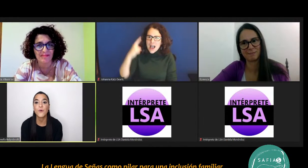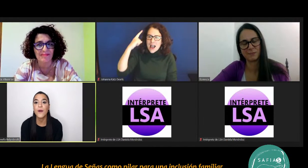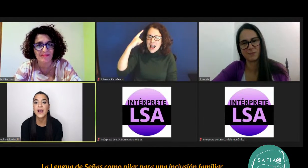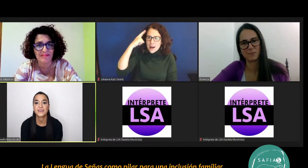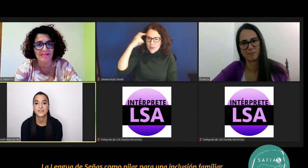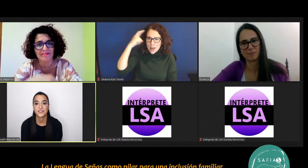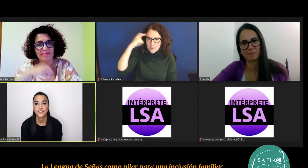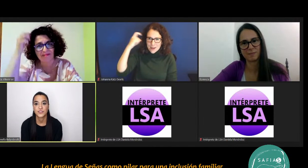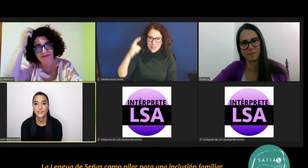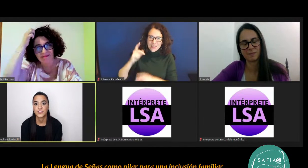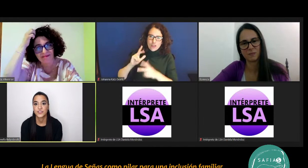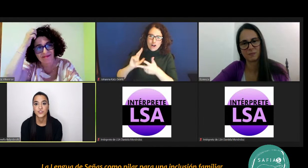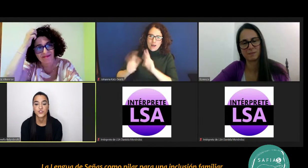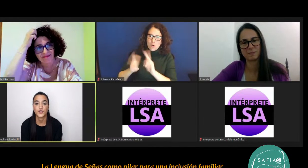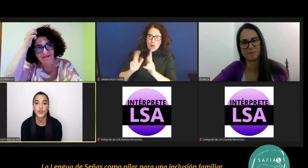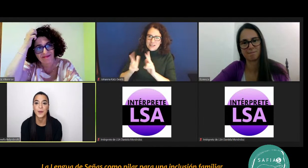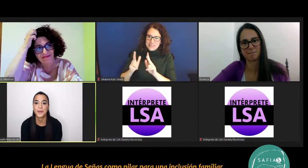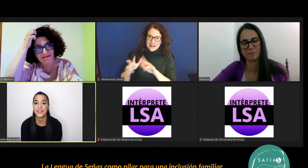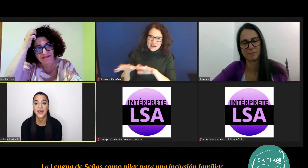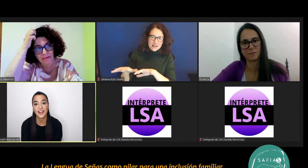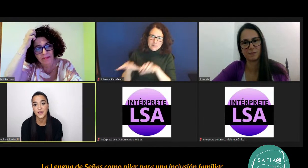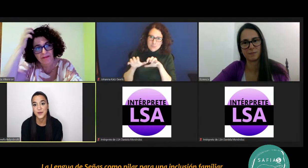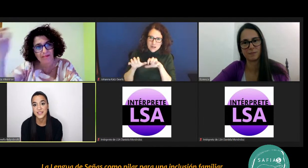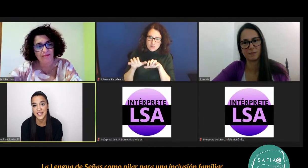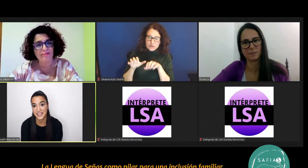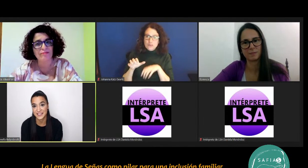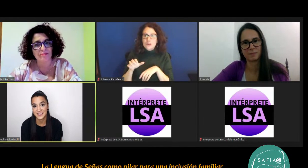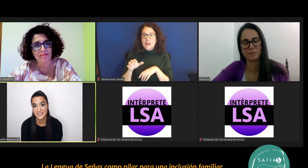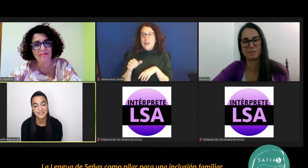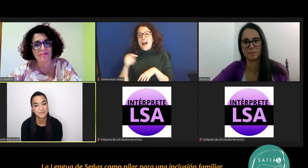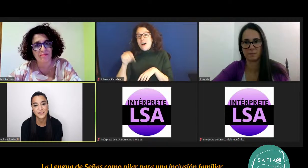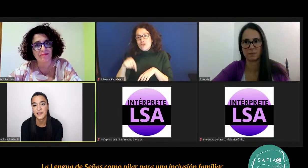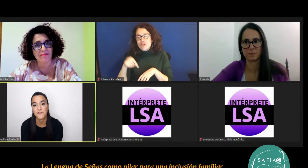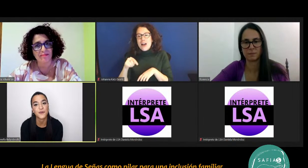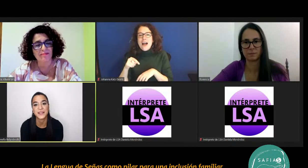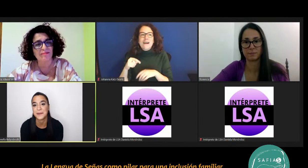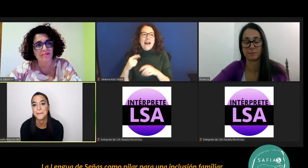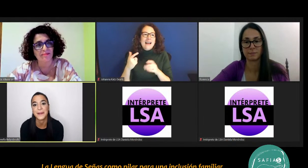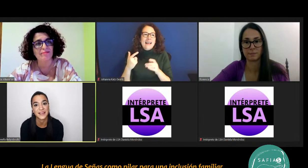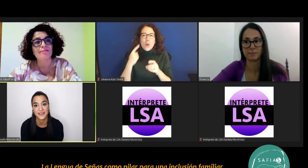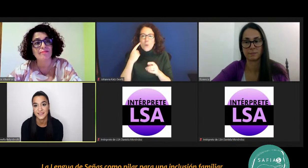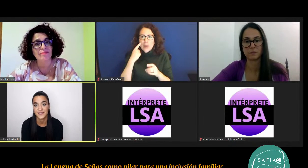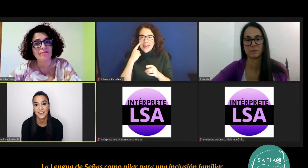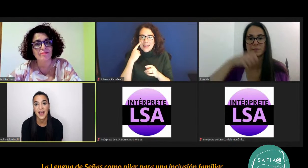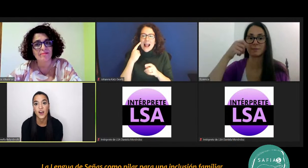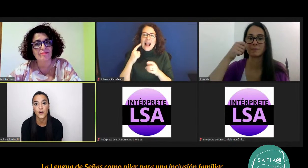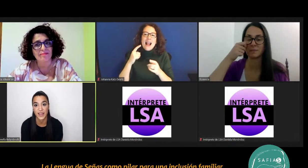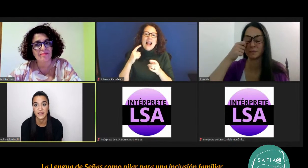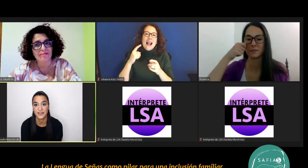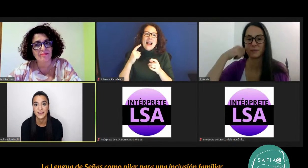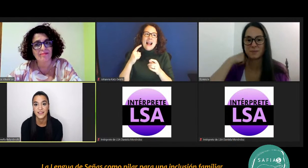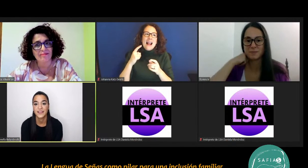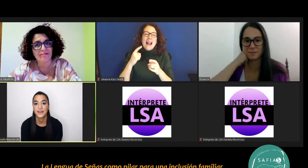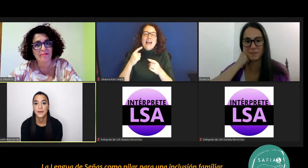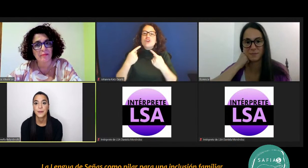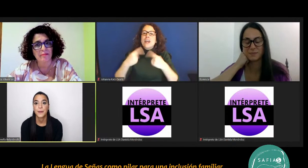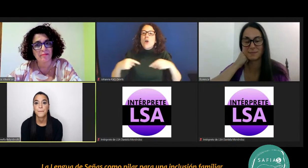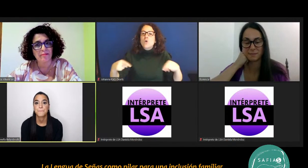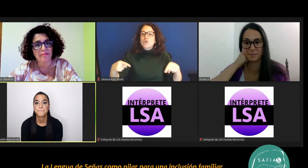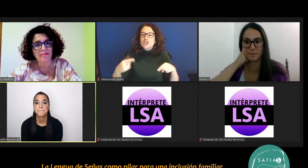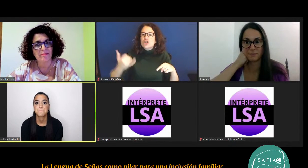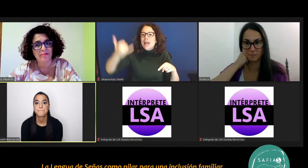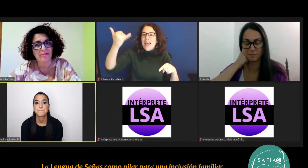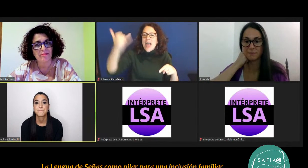Por lengua, yo quiero aprender la lengua de señas de forma temprana. Ahora,